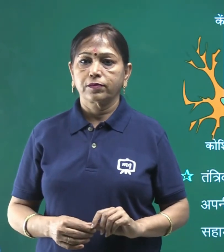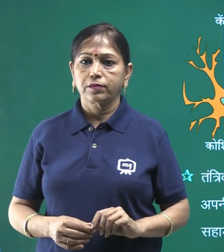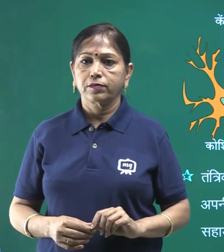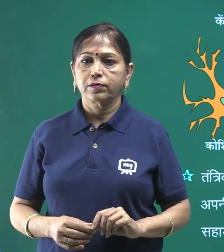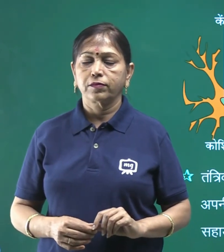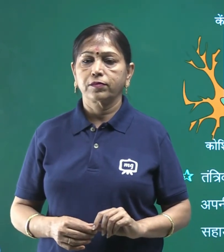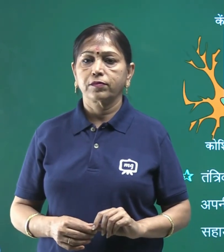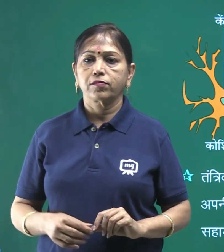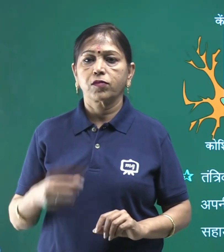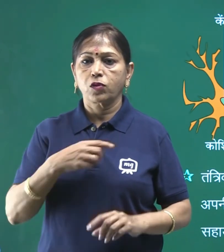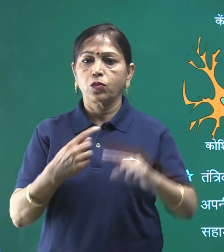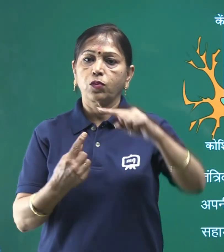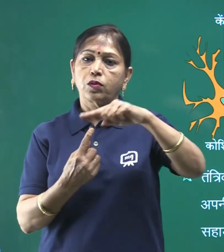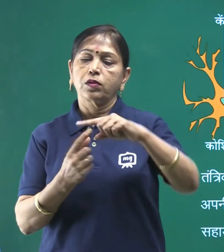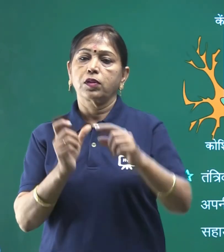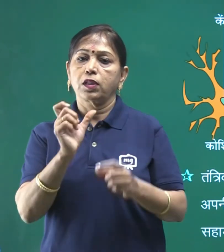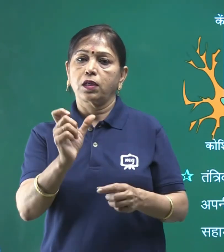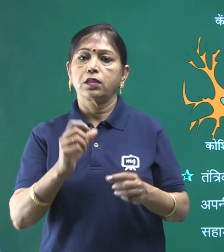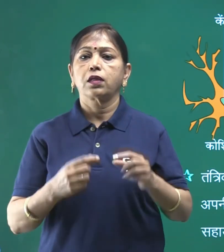जो तंत्रिका ऊतक का